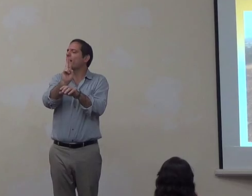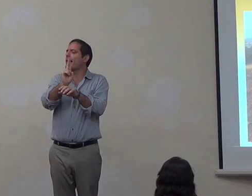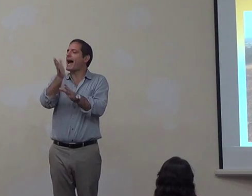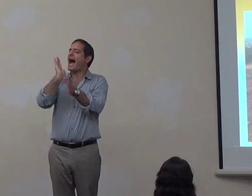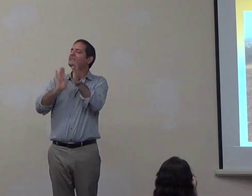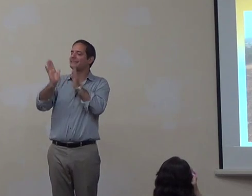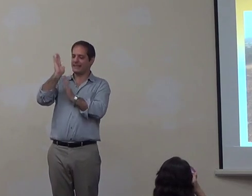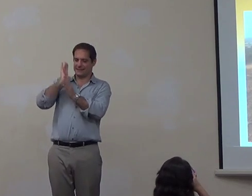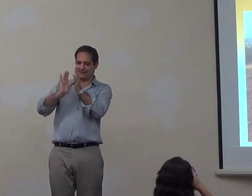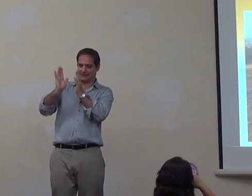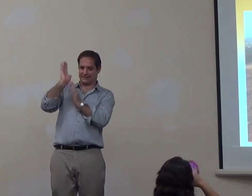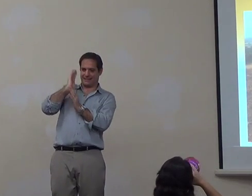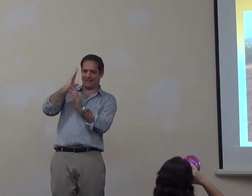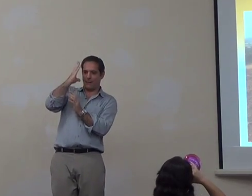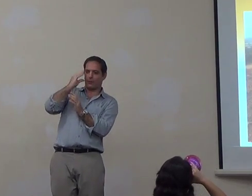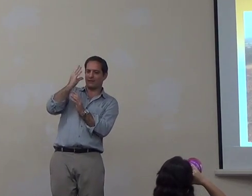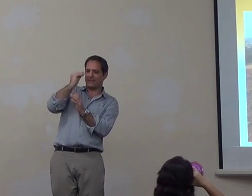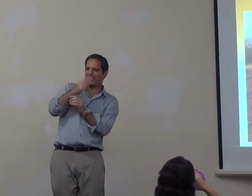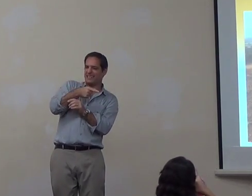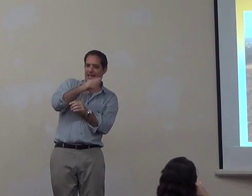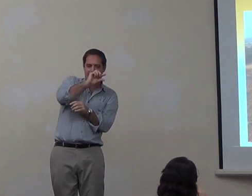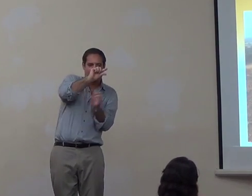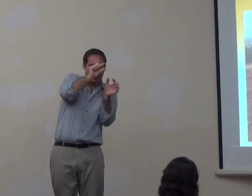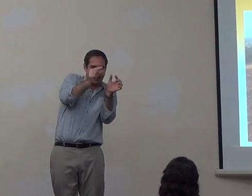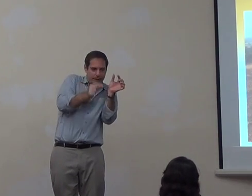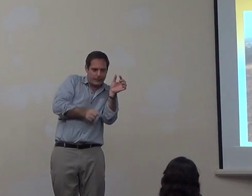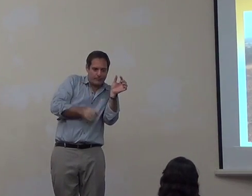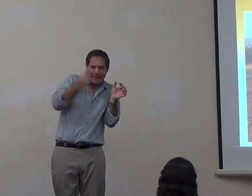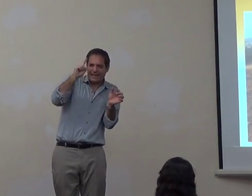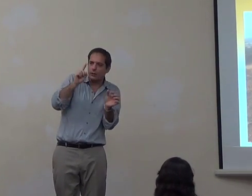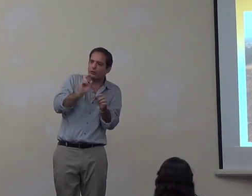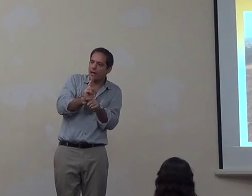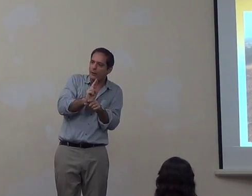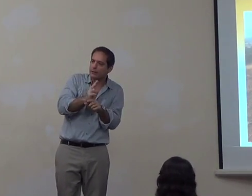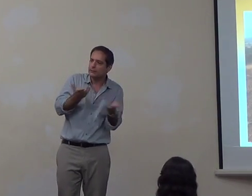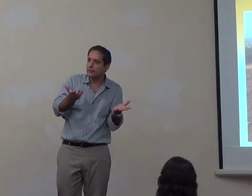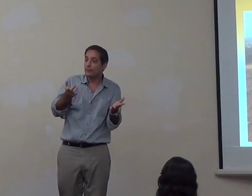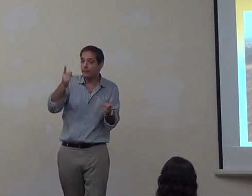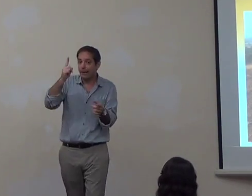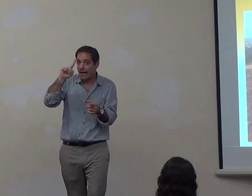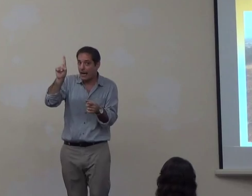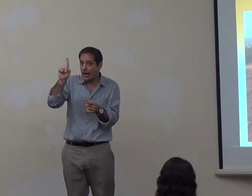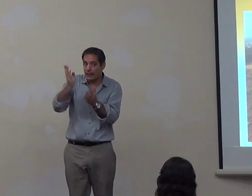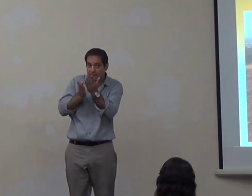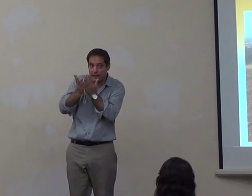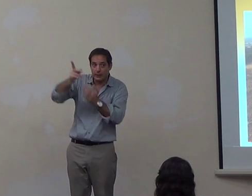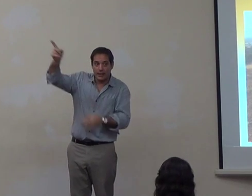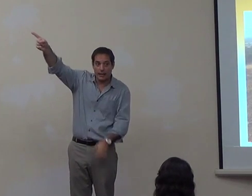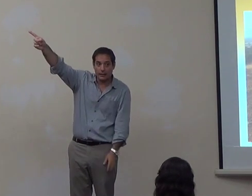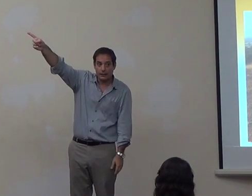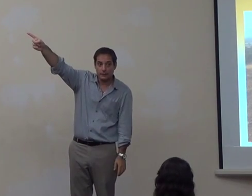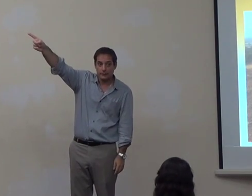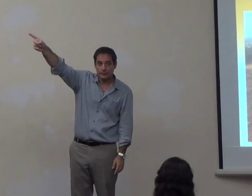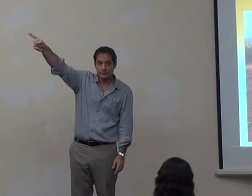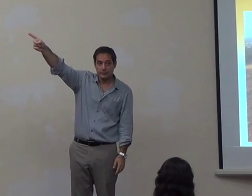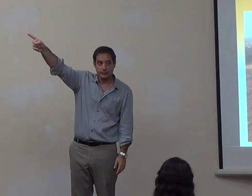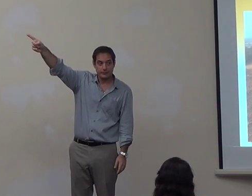¿Para qué usaba antes Moisés esa vara? ¿Para qué lo usaba? ¿Para servirle